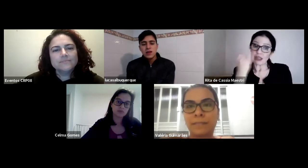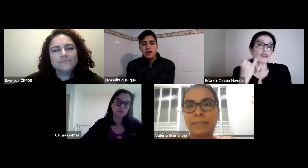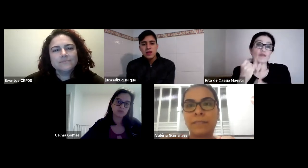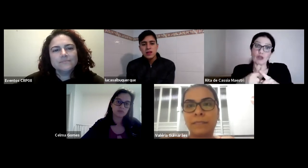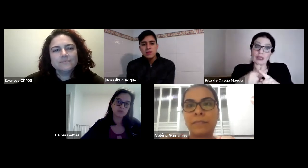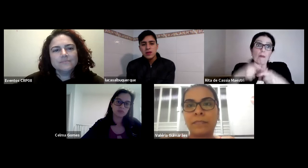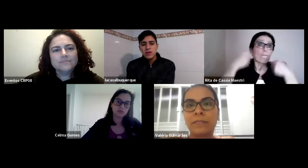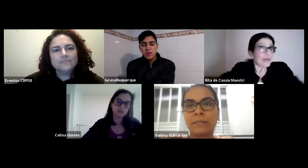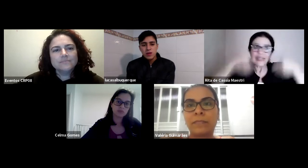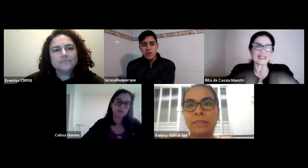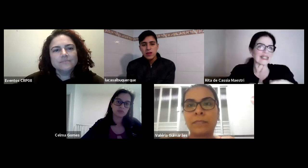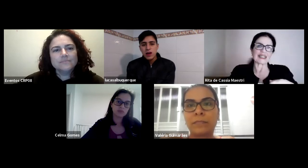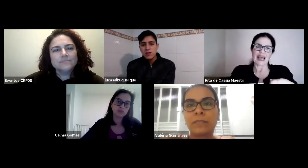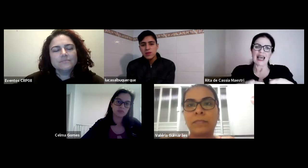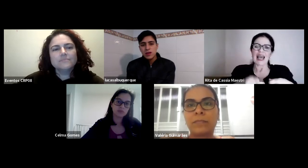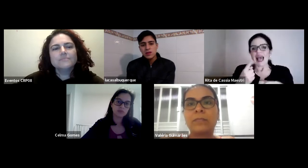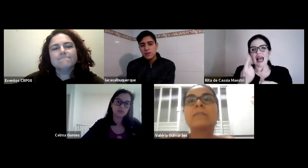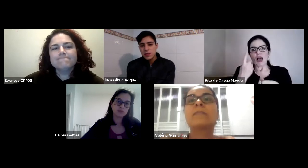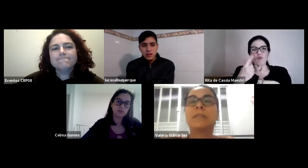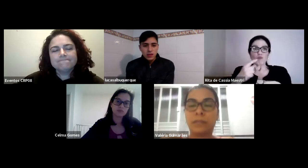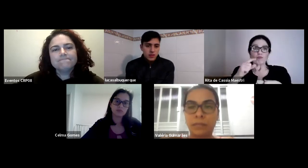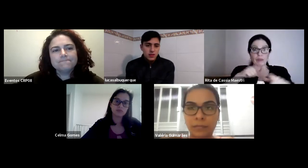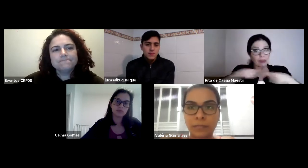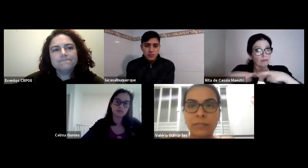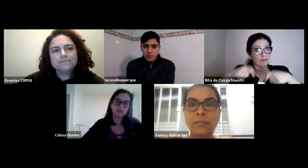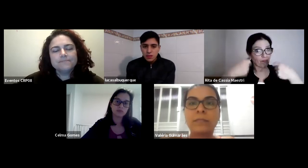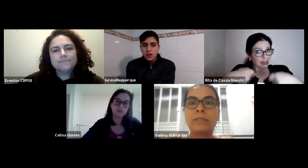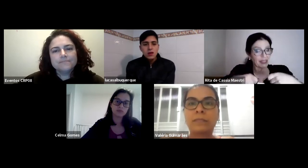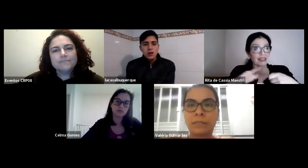vamos deixar disponível para a comunidade, porque nós precisamos